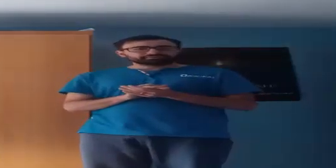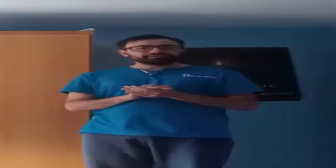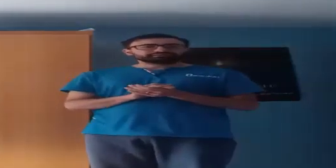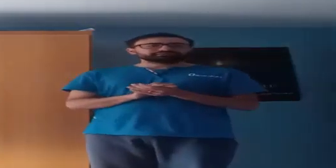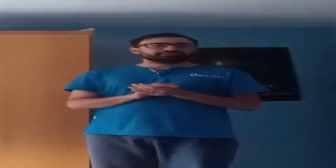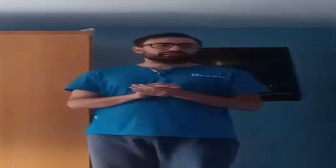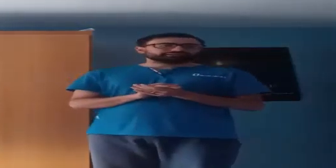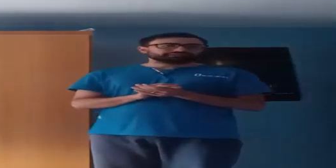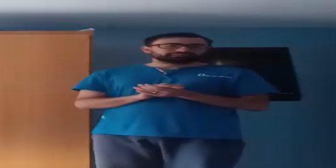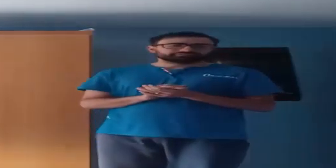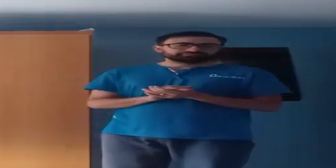También,